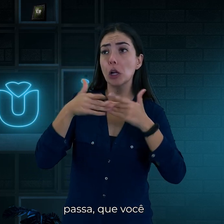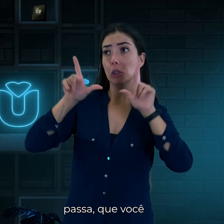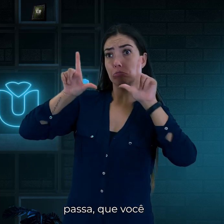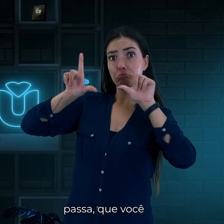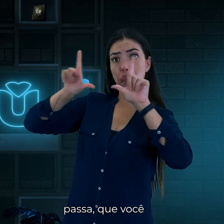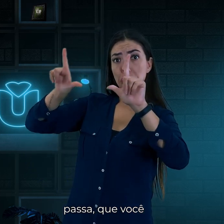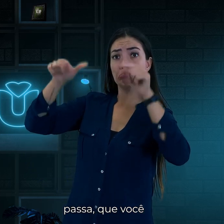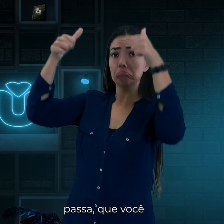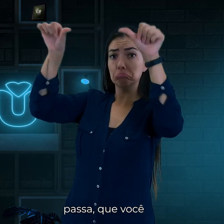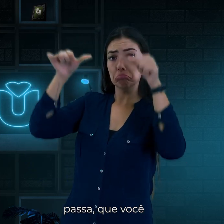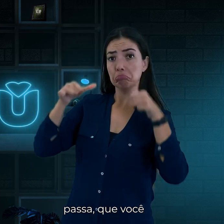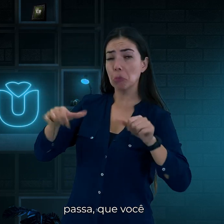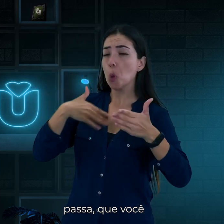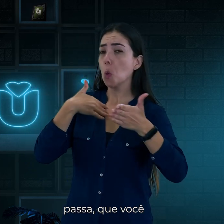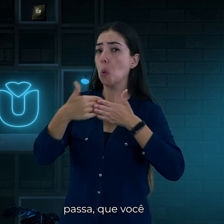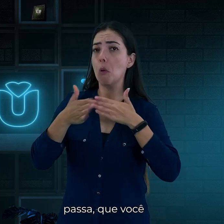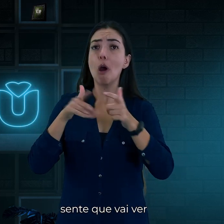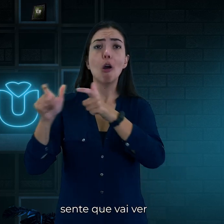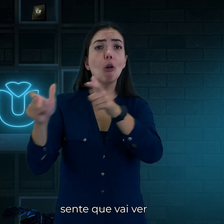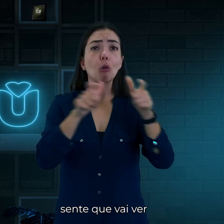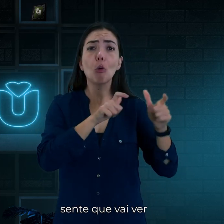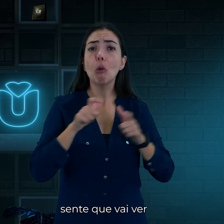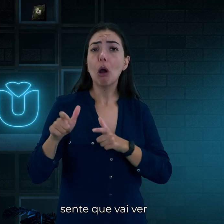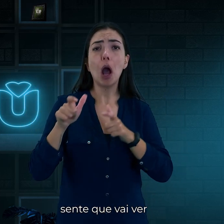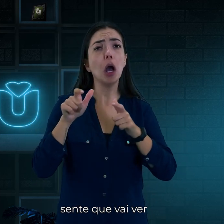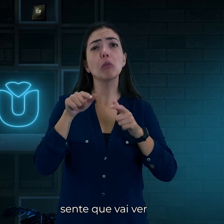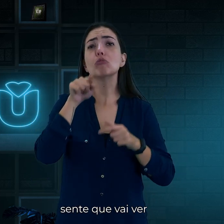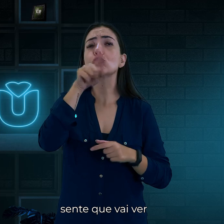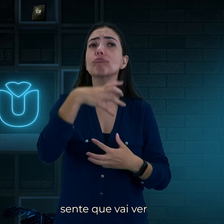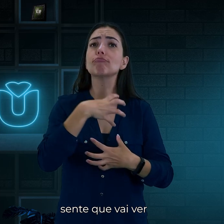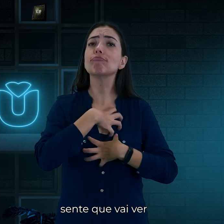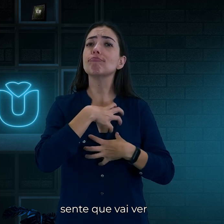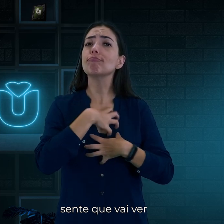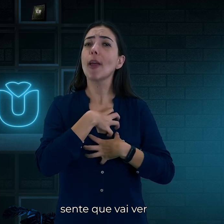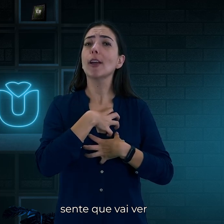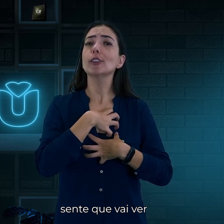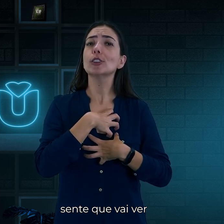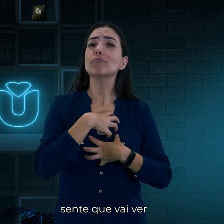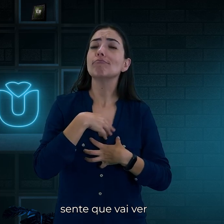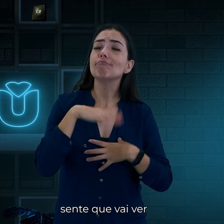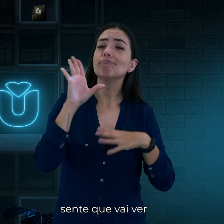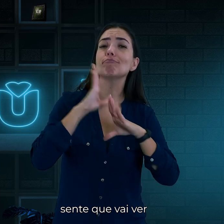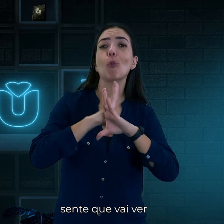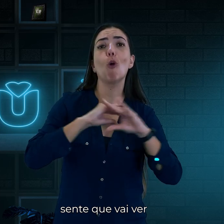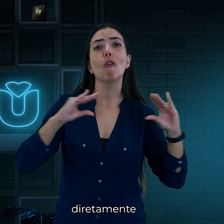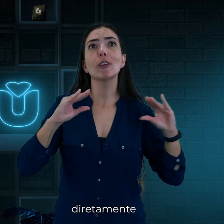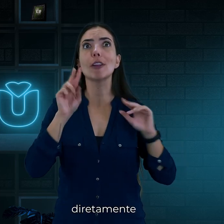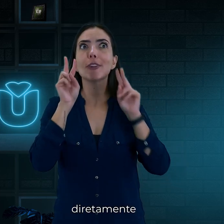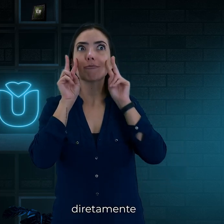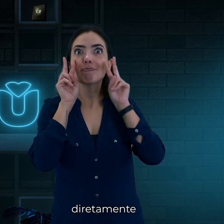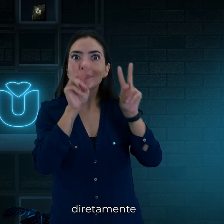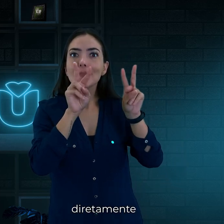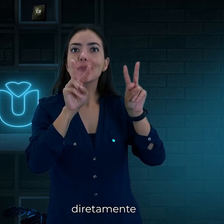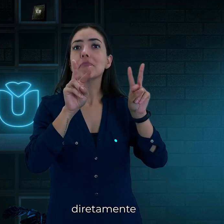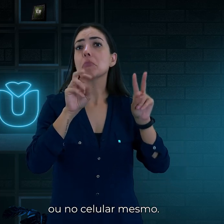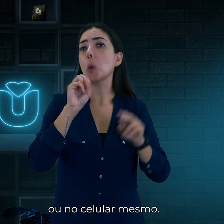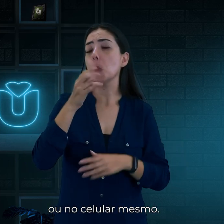que você sente que vai ver diretamente ou no